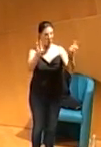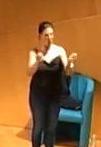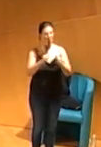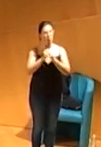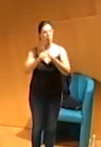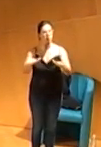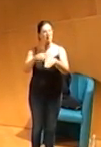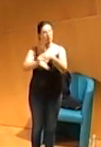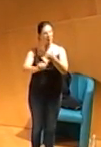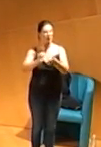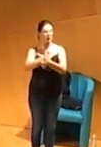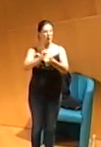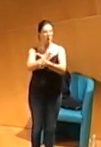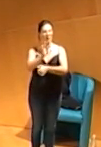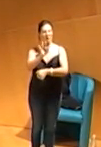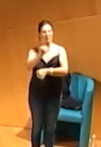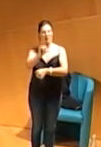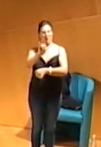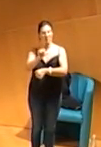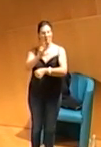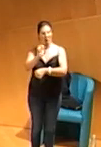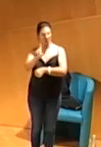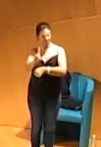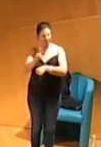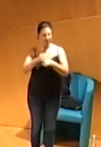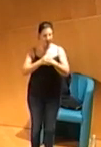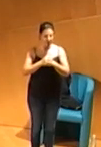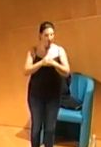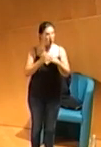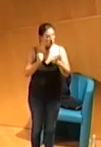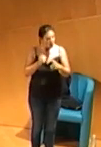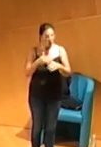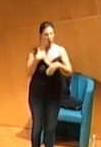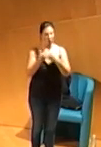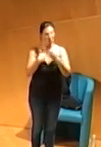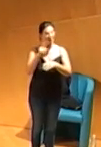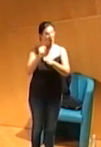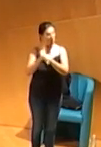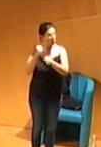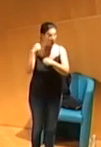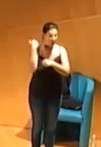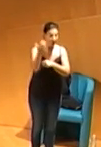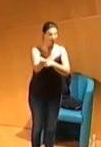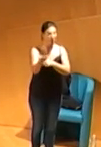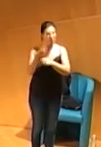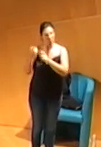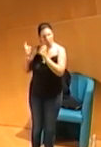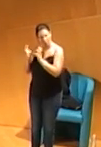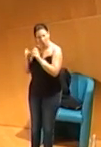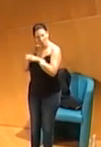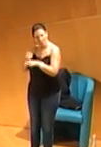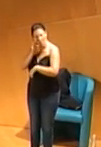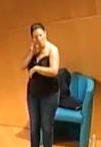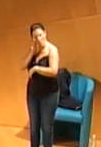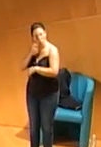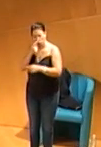ans. Et puis, 20 ans après, avec des mamans du premier livre, on s'est dit « Il faut qu'on refasse